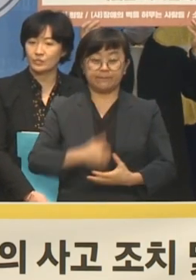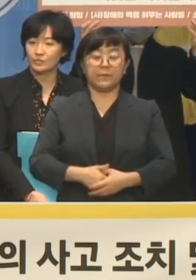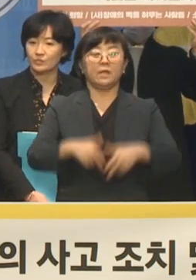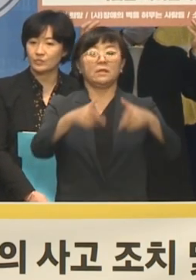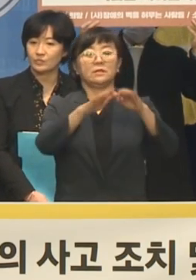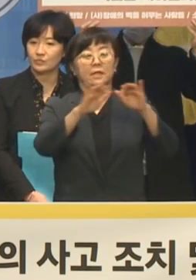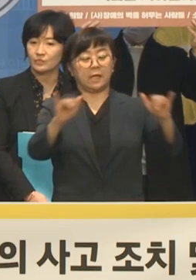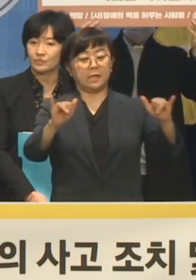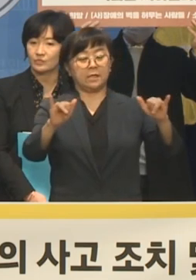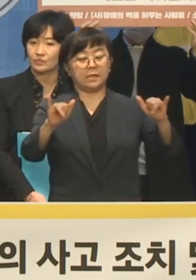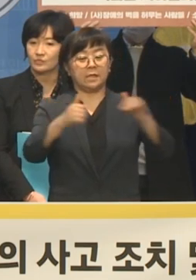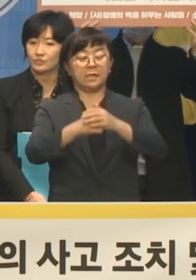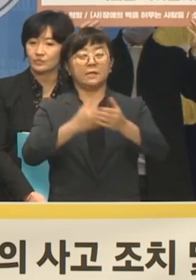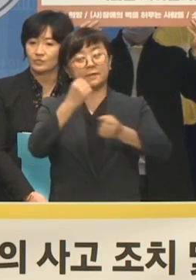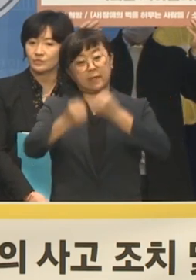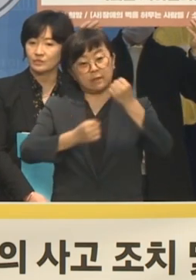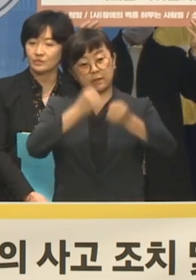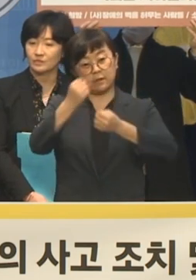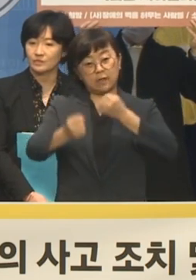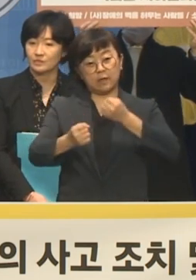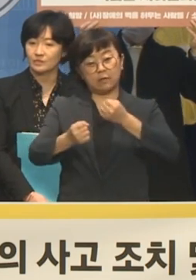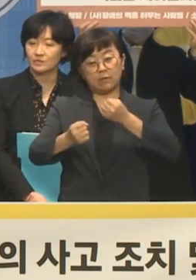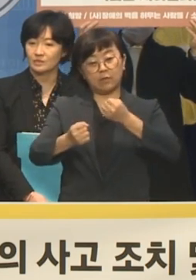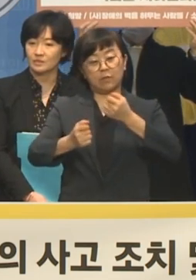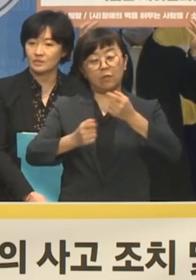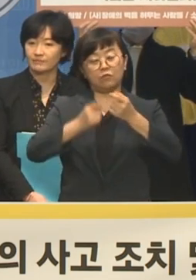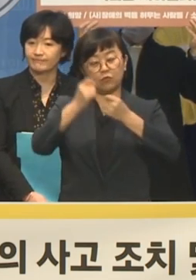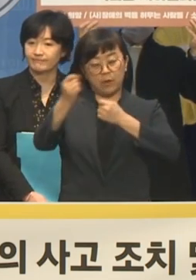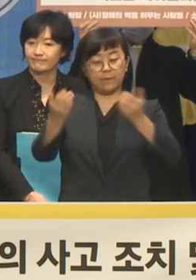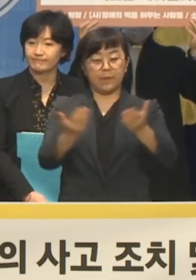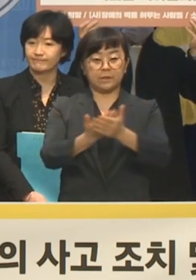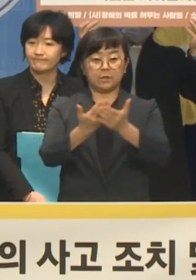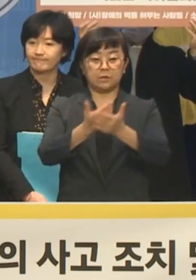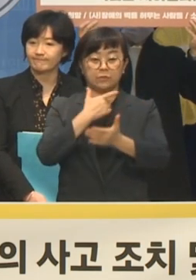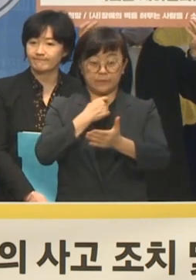장애인 사이클의 무궁한 발전을 기원합니다.